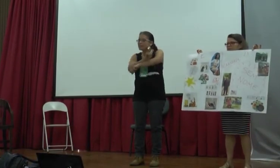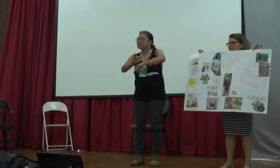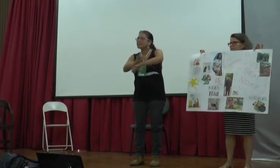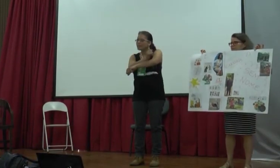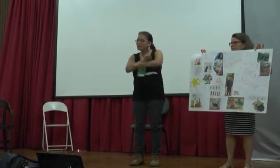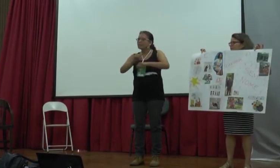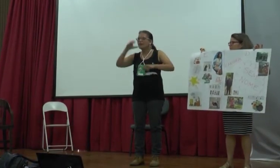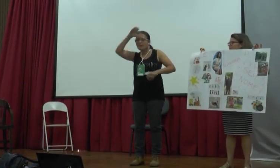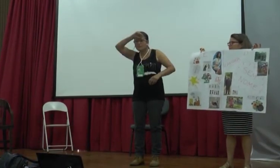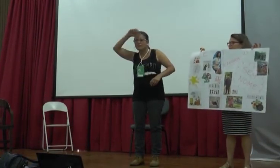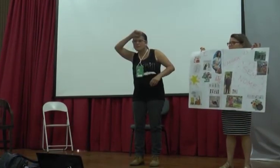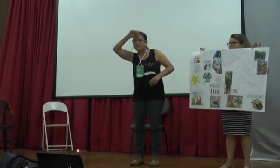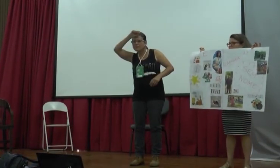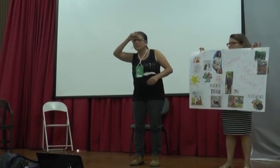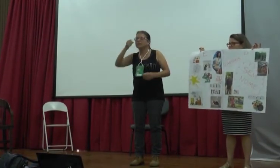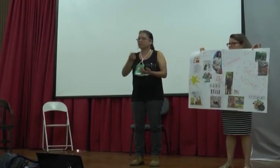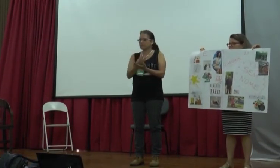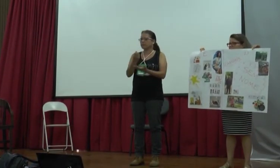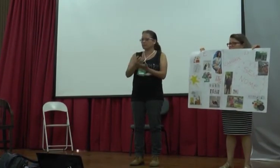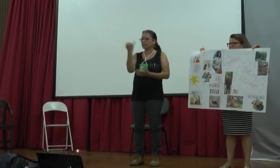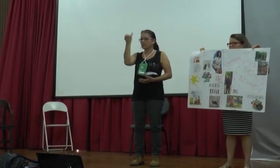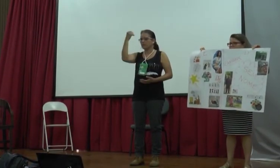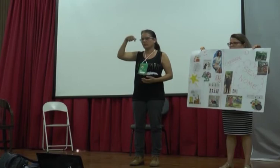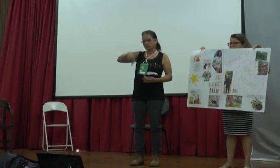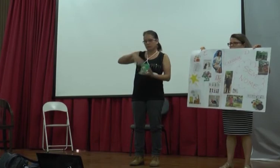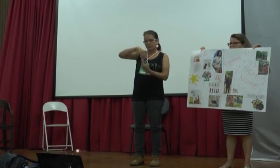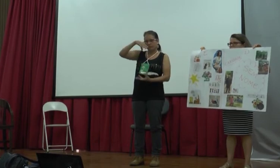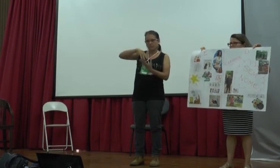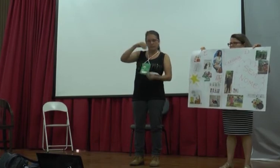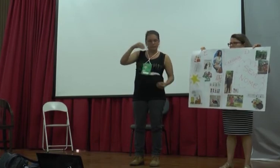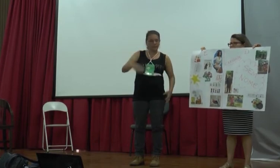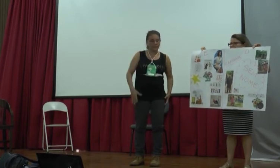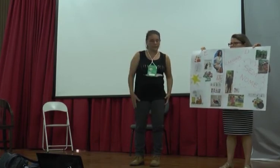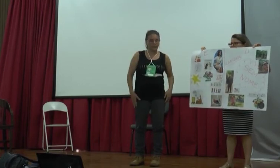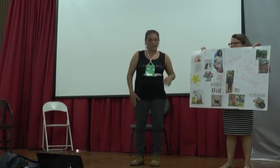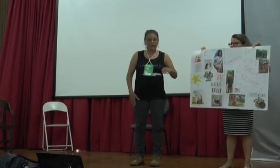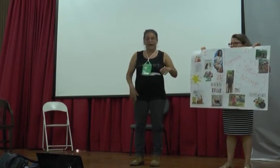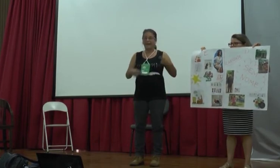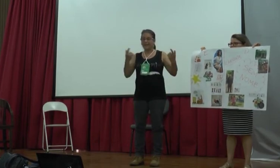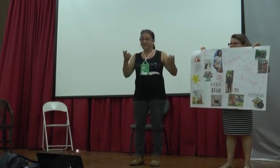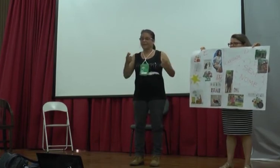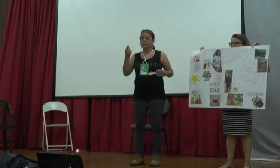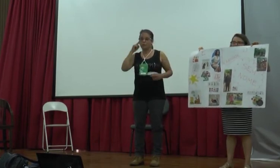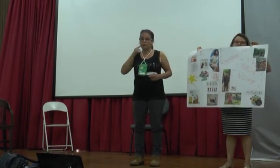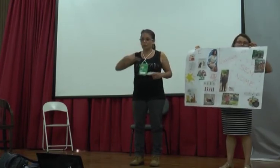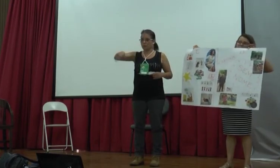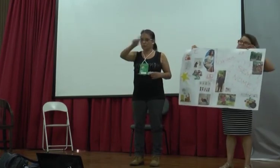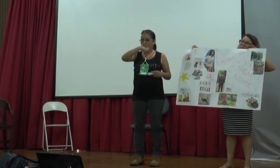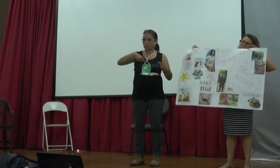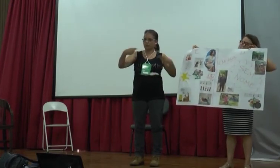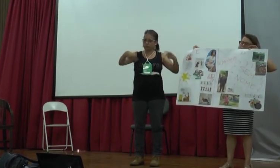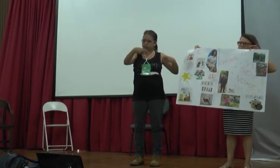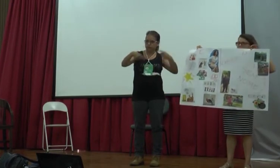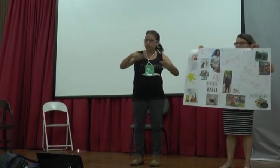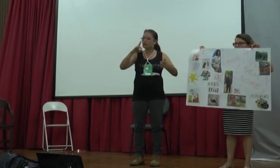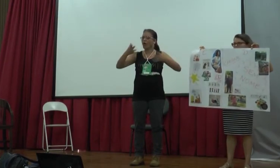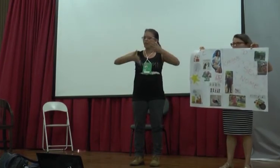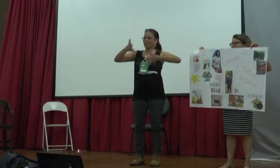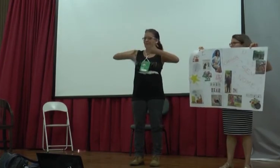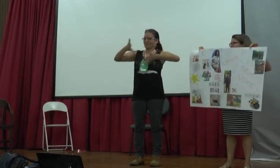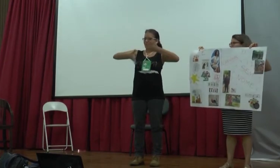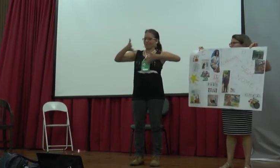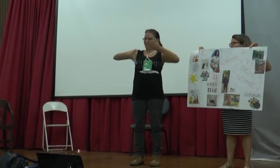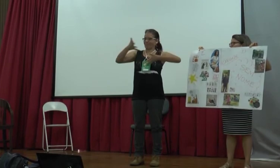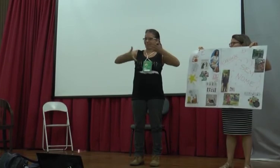Foi um ótimo debate, as estratégias que foram apresentadas nos ofereceram um grande aprendizado nesse momento aqui de